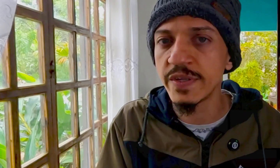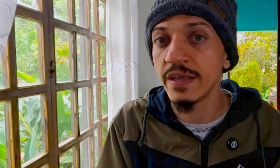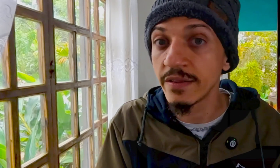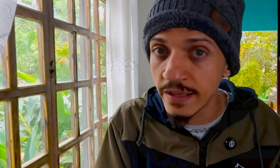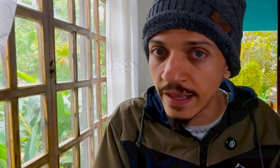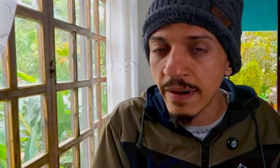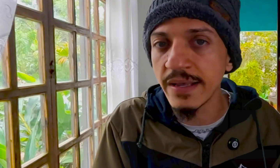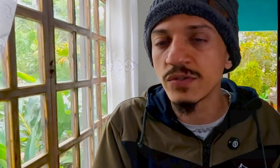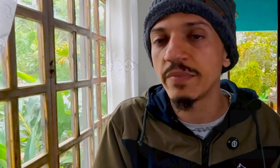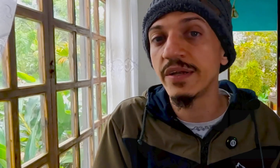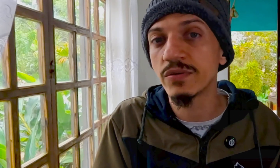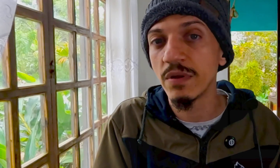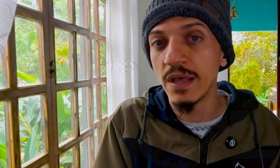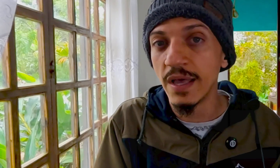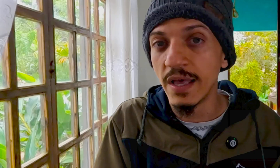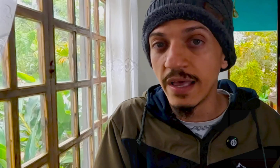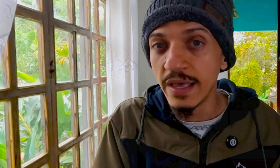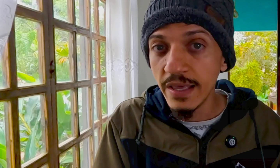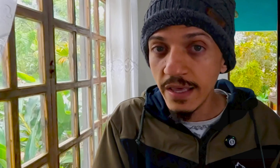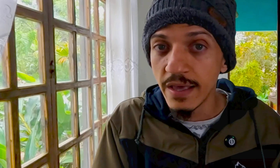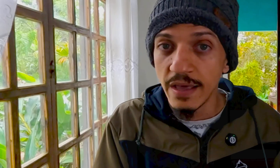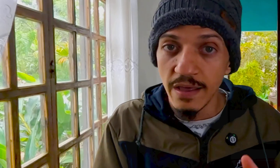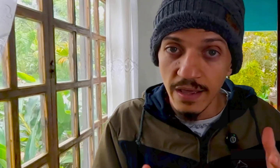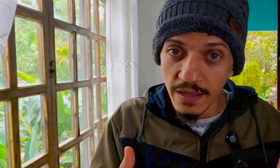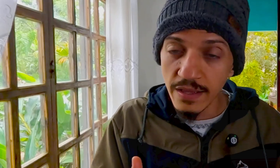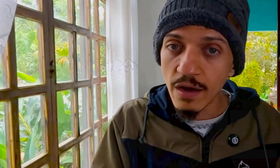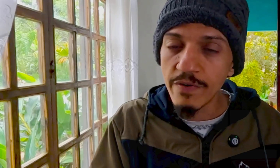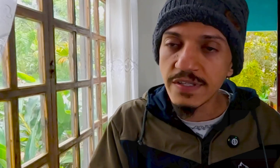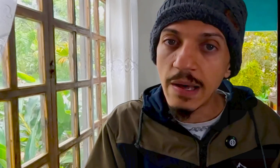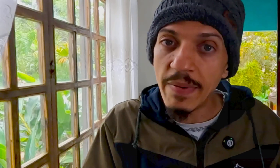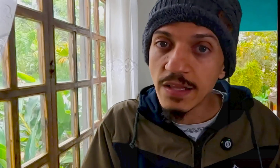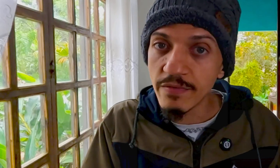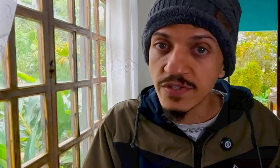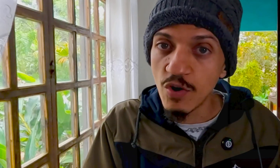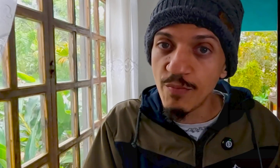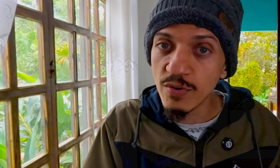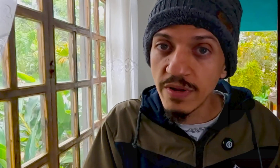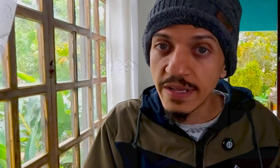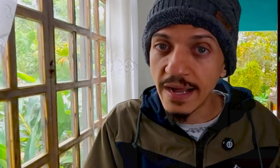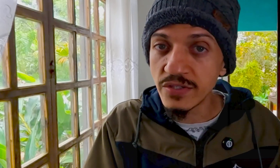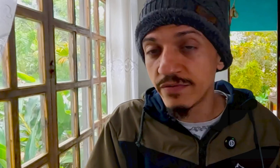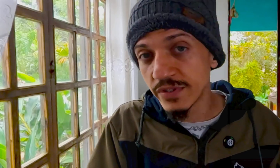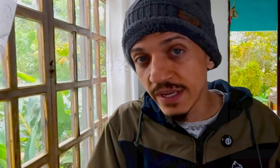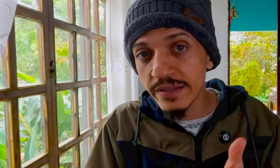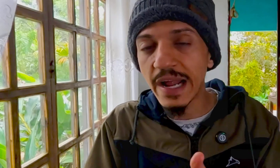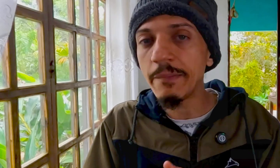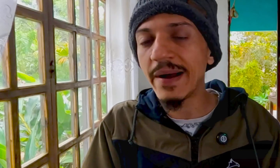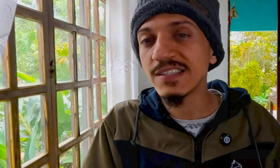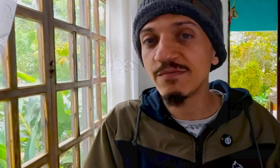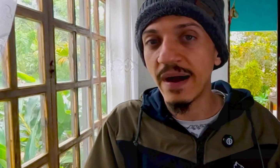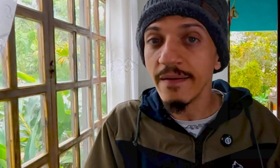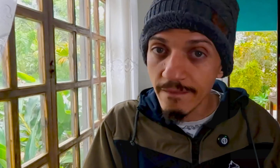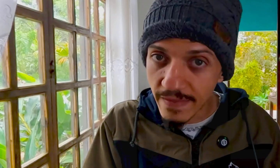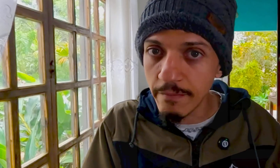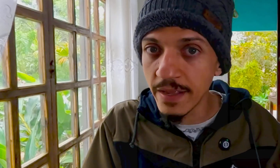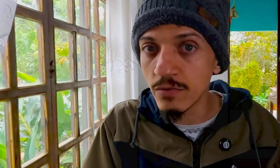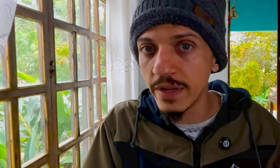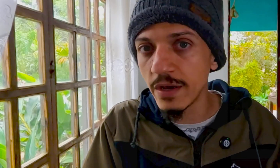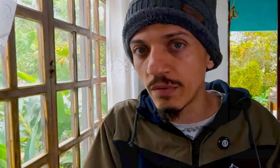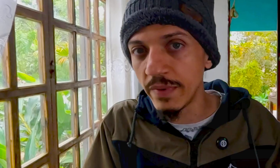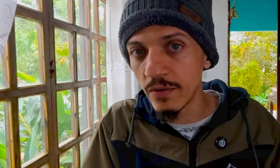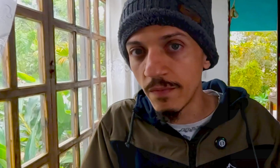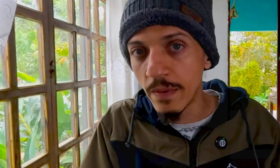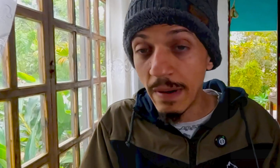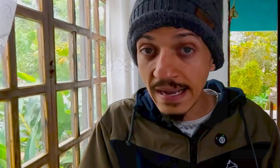com você, entender mais sobre isso. E então vai ser aberto para você uma oportunidade de você entrar e participar da